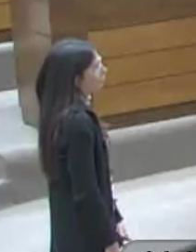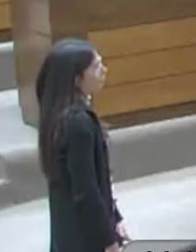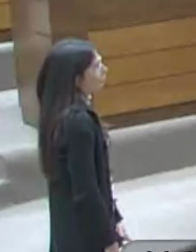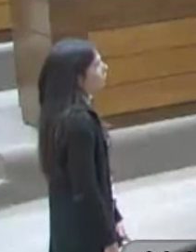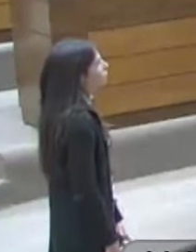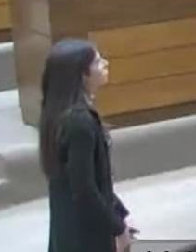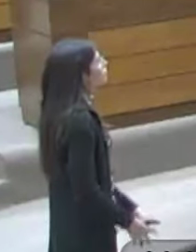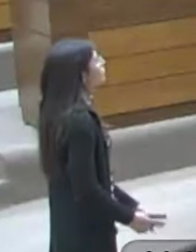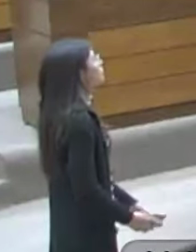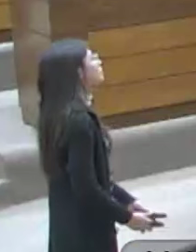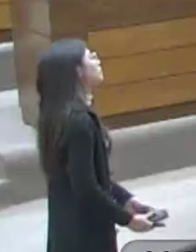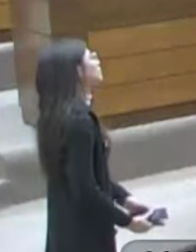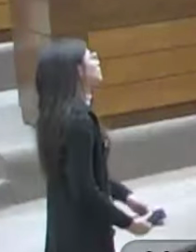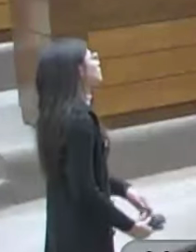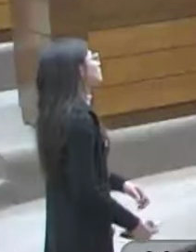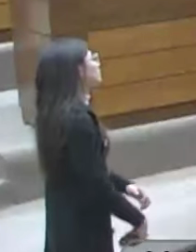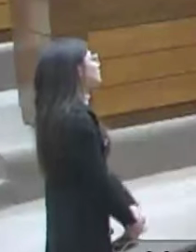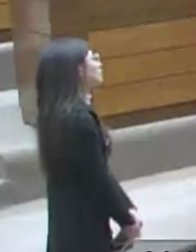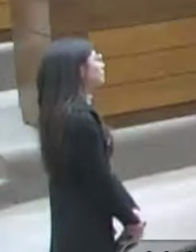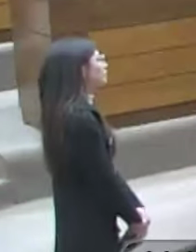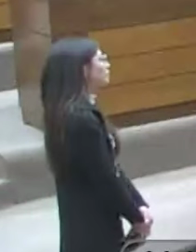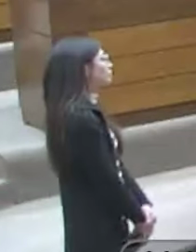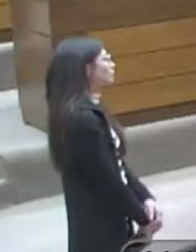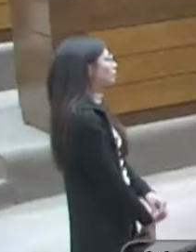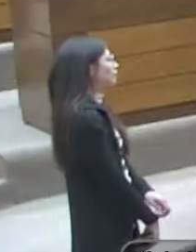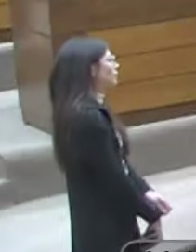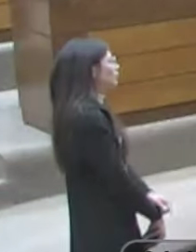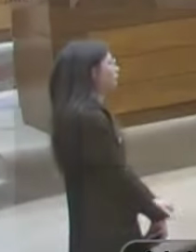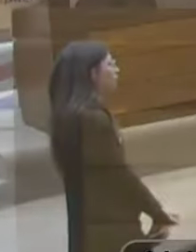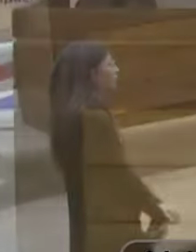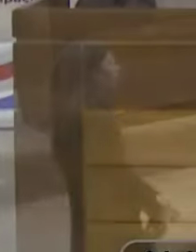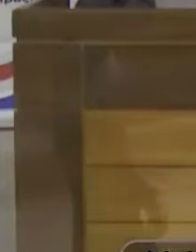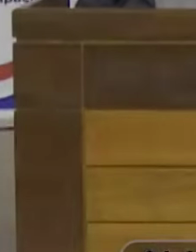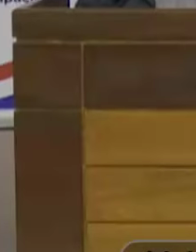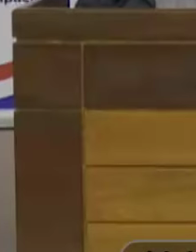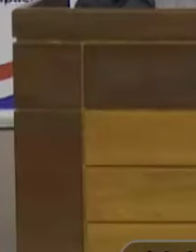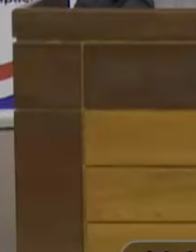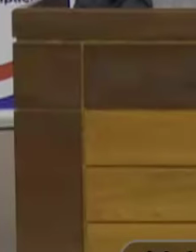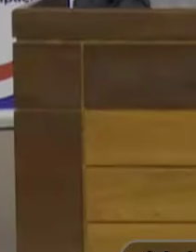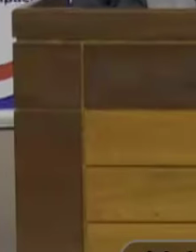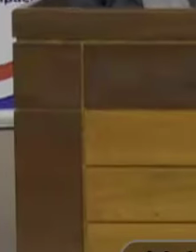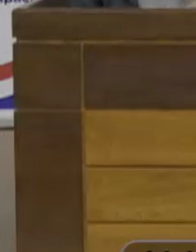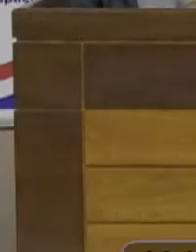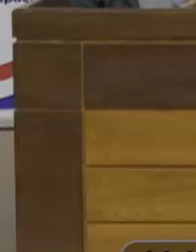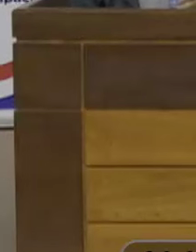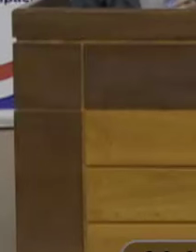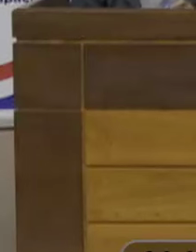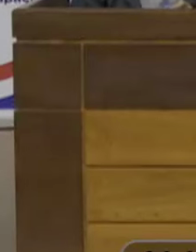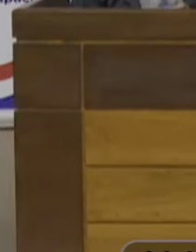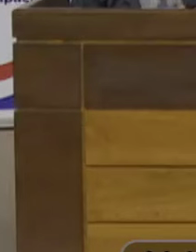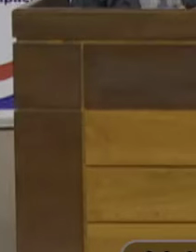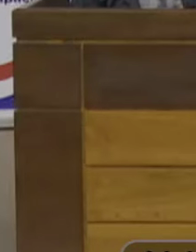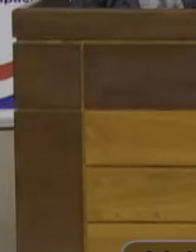La siguiente persona es el señor Luis Cabañas, que se puede preparar ya una vez que finalice Milciades para hacer uso de